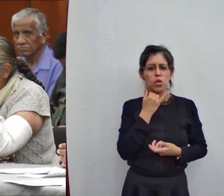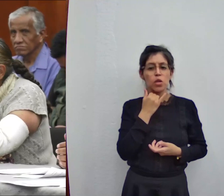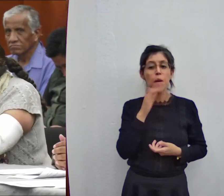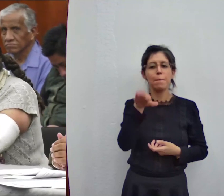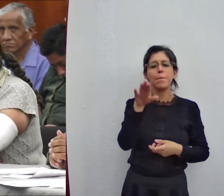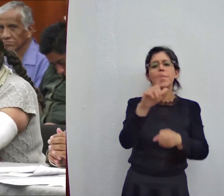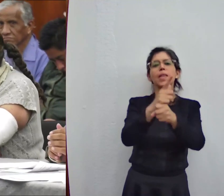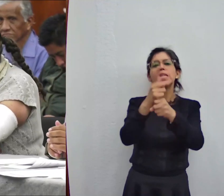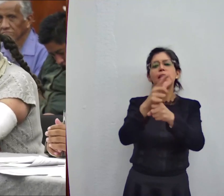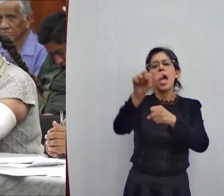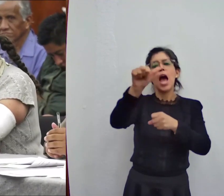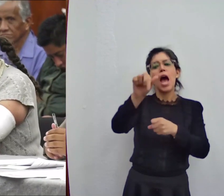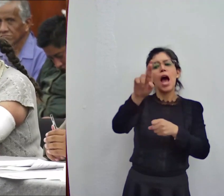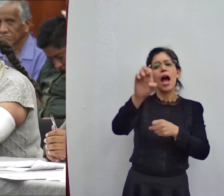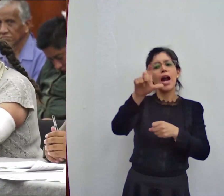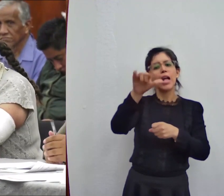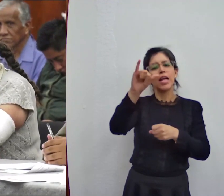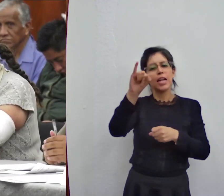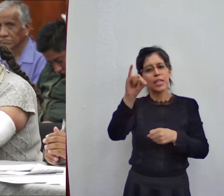Areli,